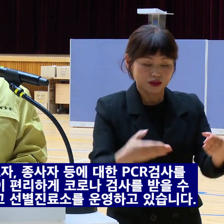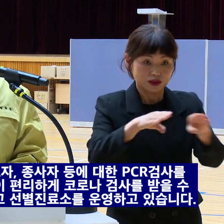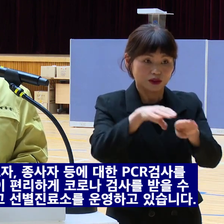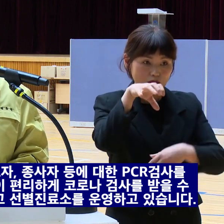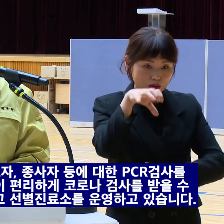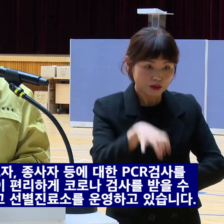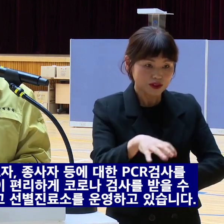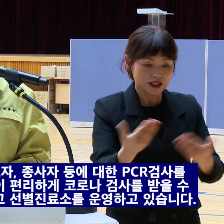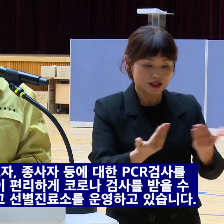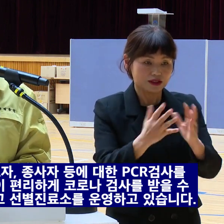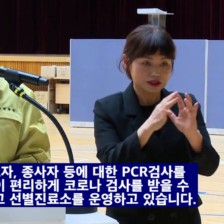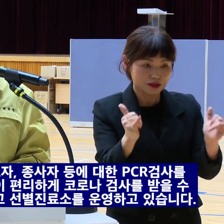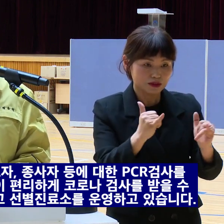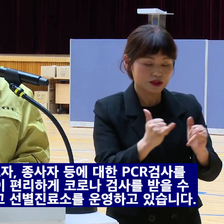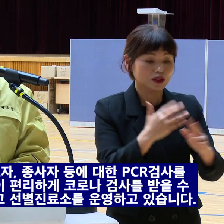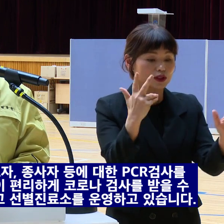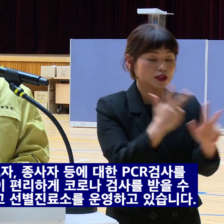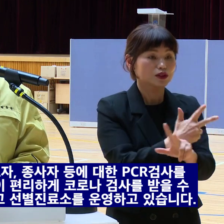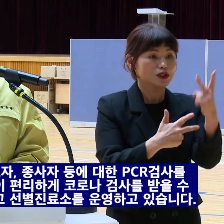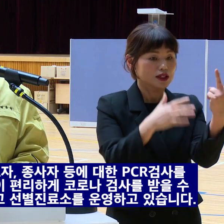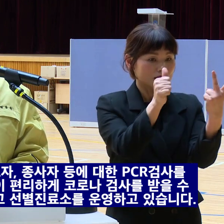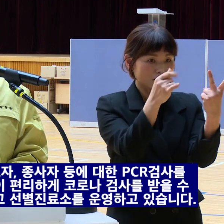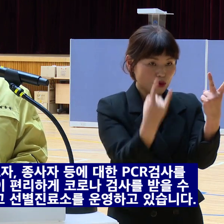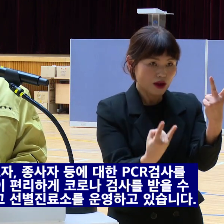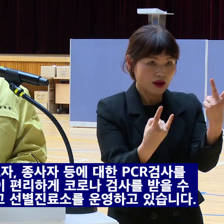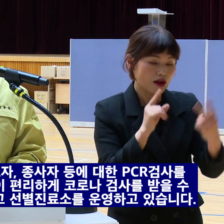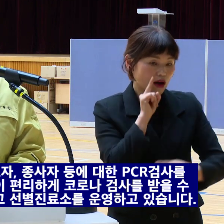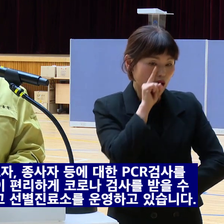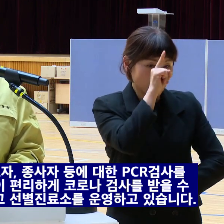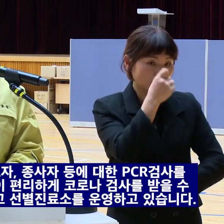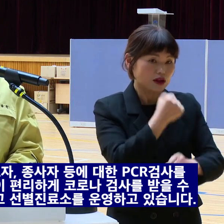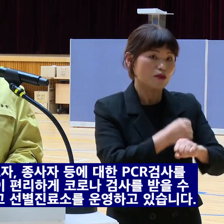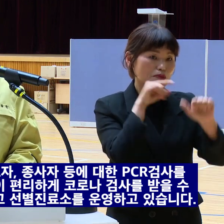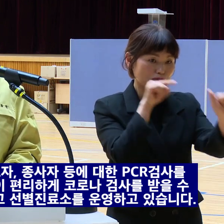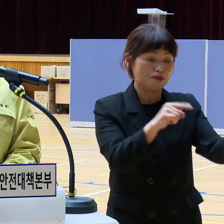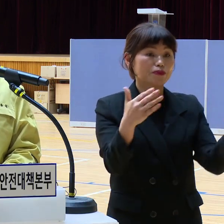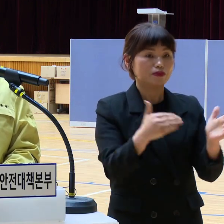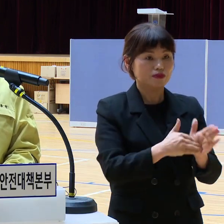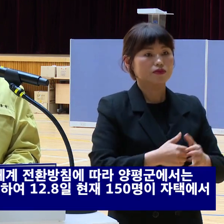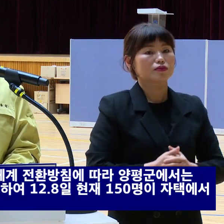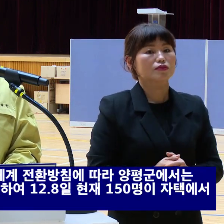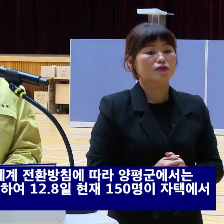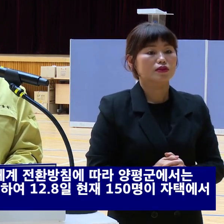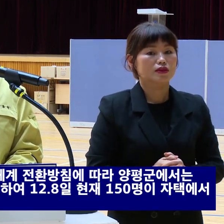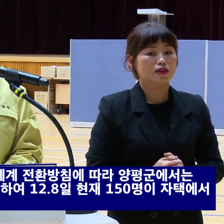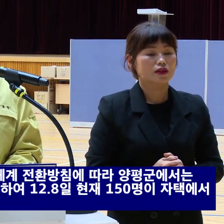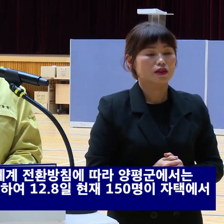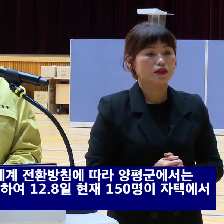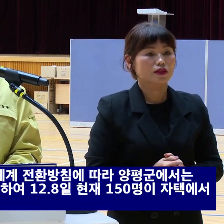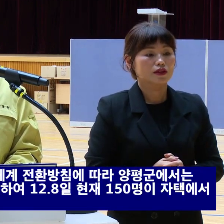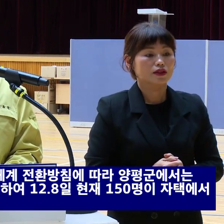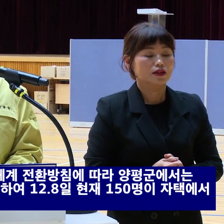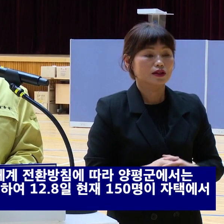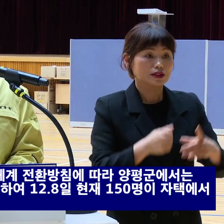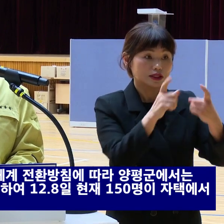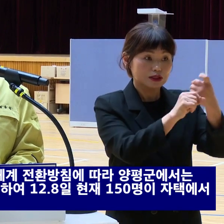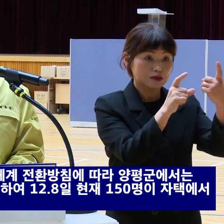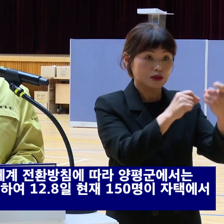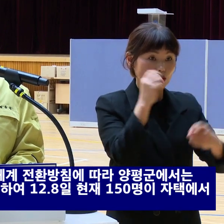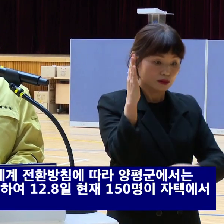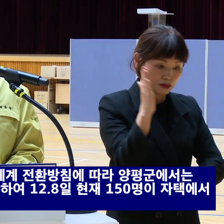않고 선별진료소를 운영하고 있습니다. 또한 11월 26일부터 재택치료